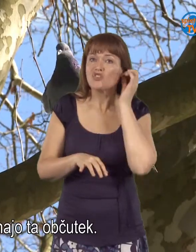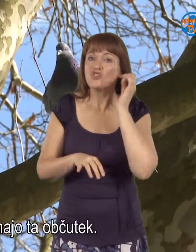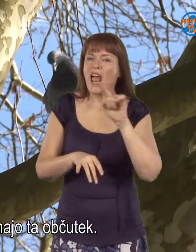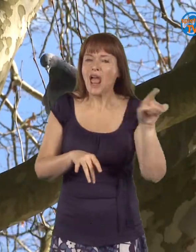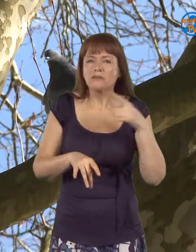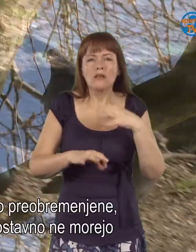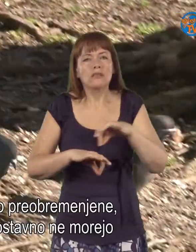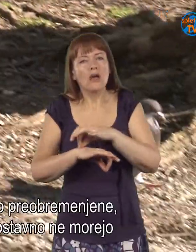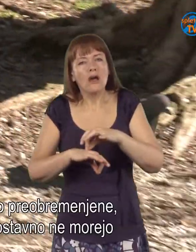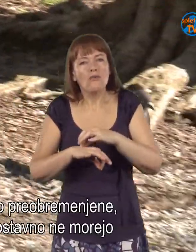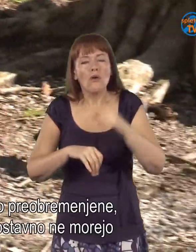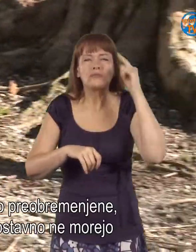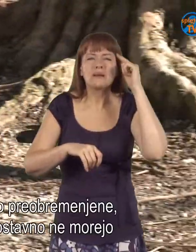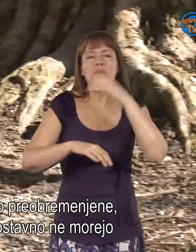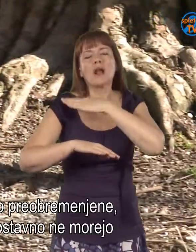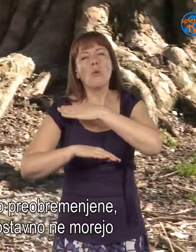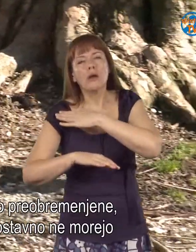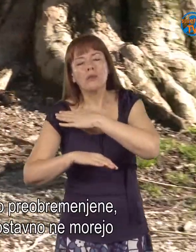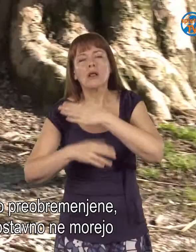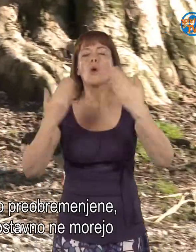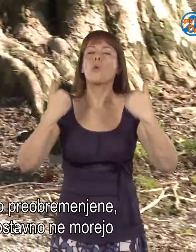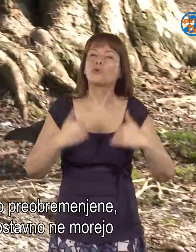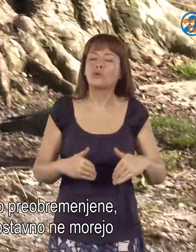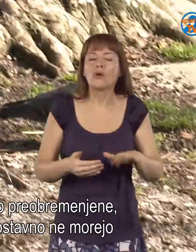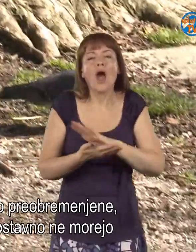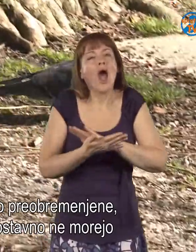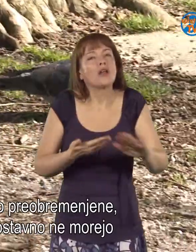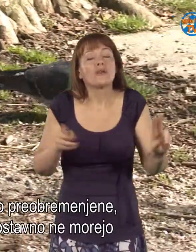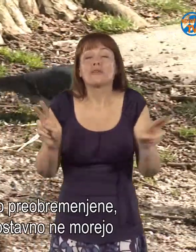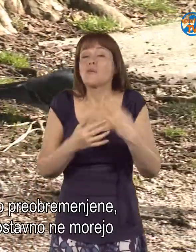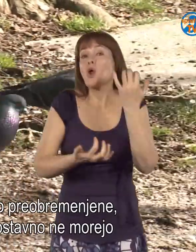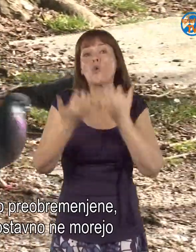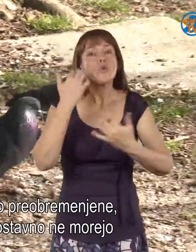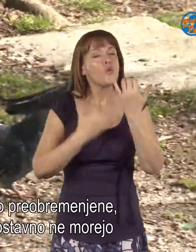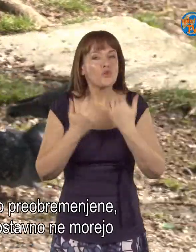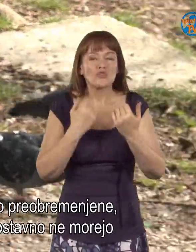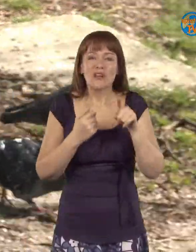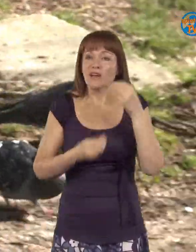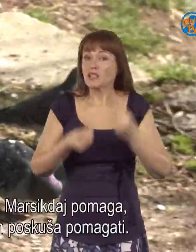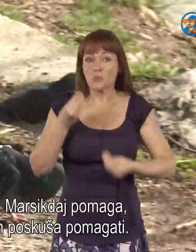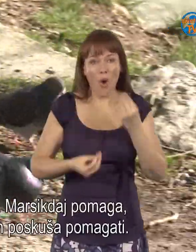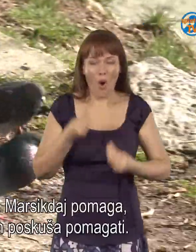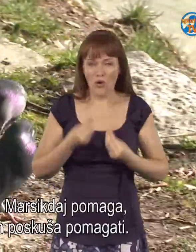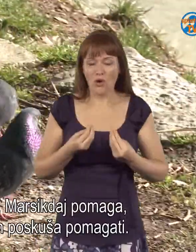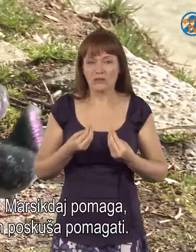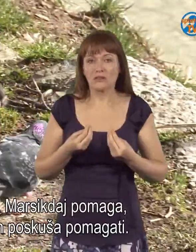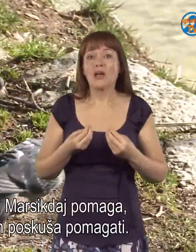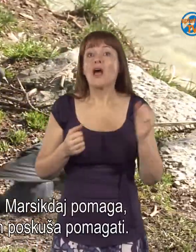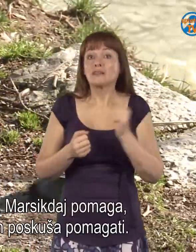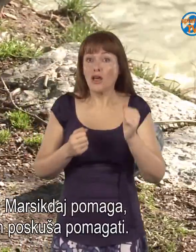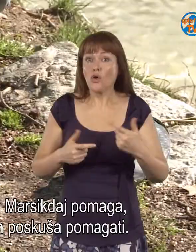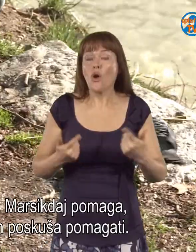so nervozne, kadar so preobremenjene, kadar so preutrujene, enostavno ne morejo uživati v spolnosti. Marsikdaj pomaga,